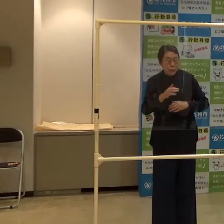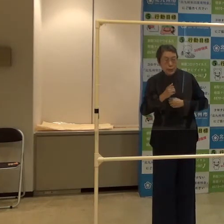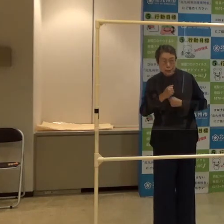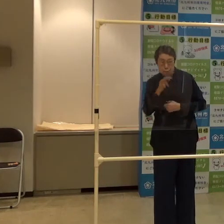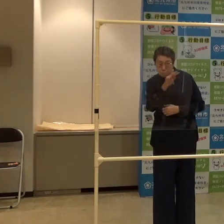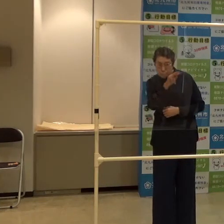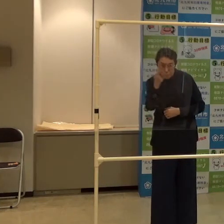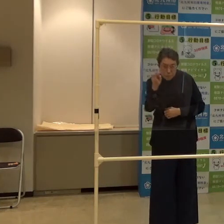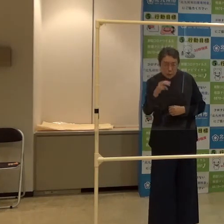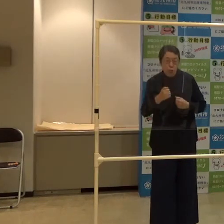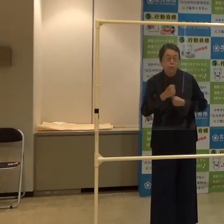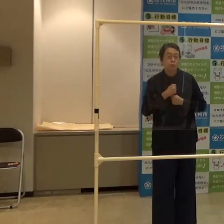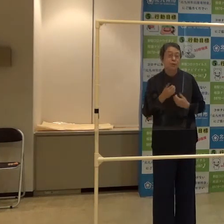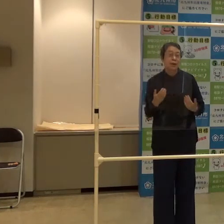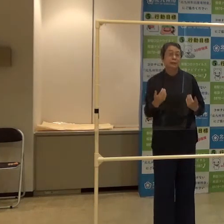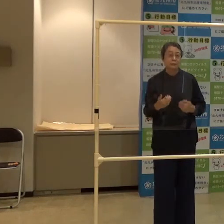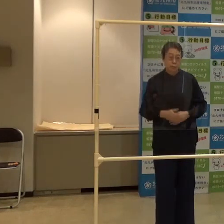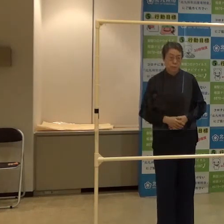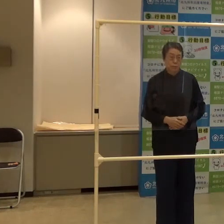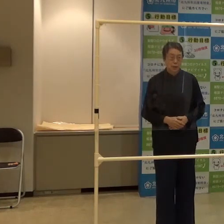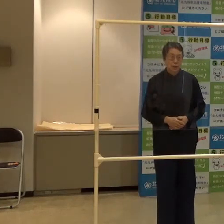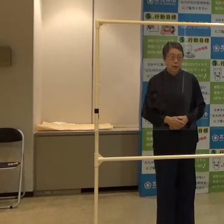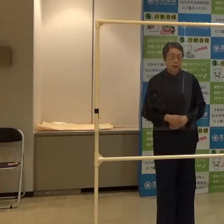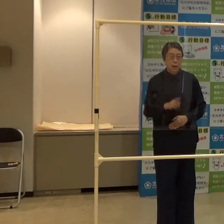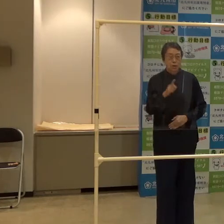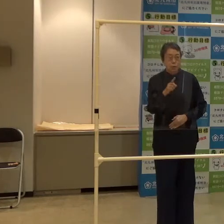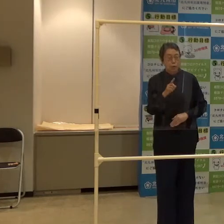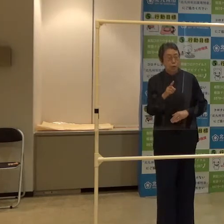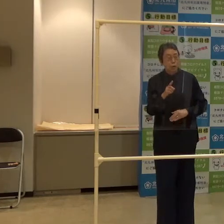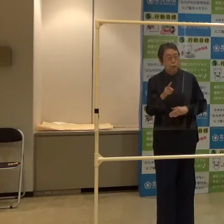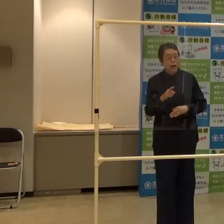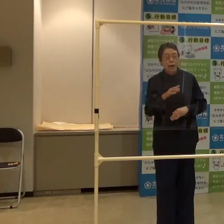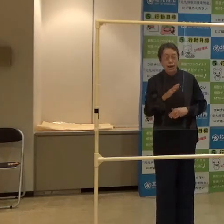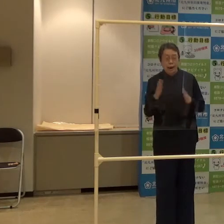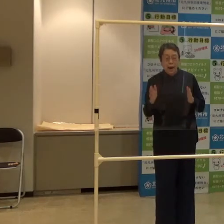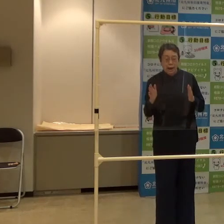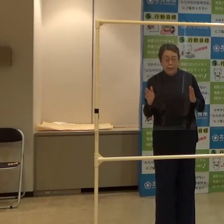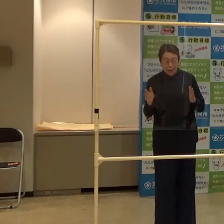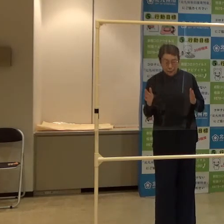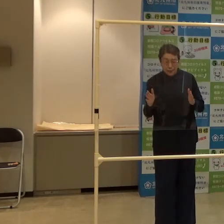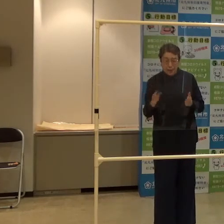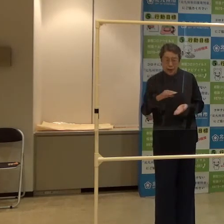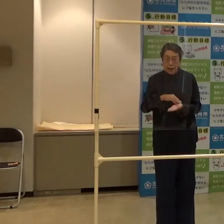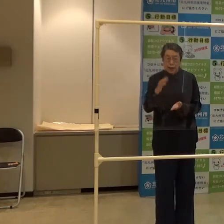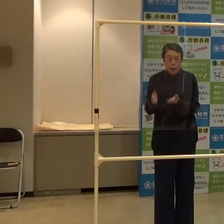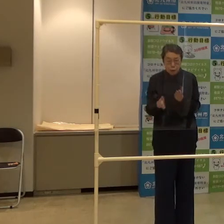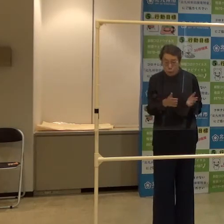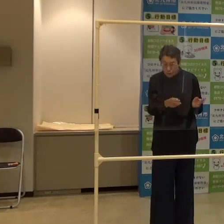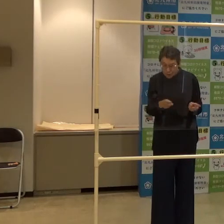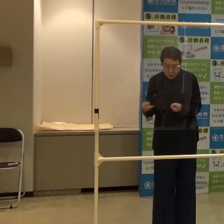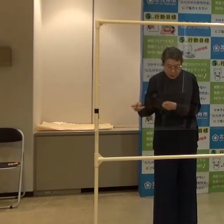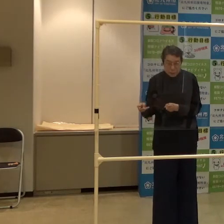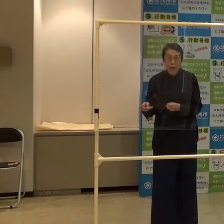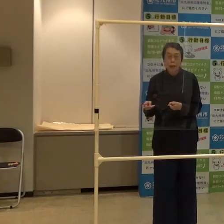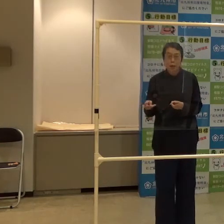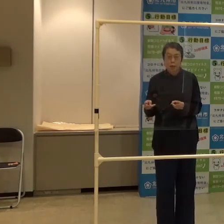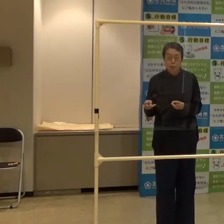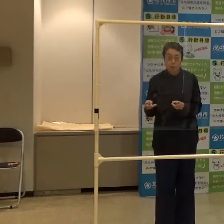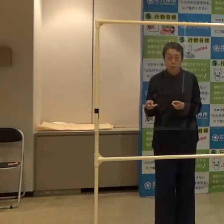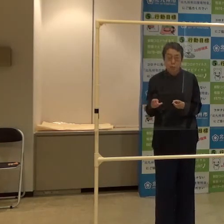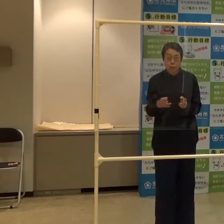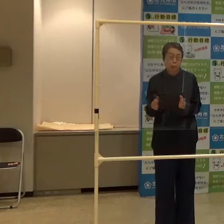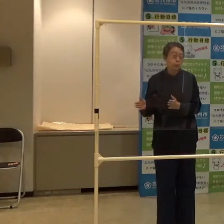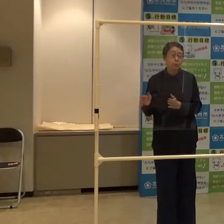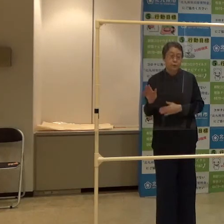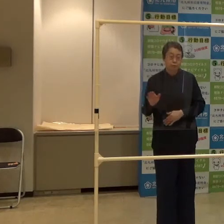間の間に医療提供体制をもう一度総点検をして拡充すべきはしっかりと拡充すると、